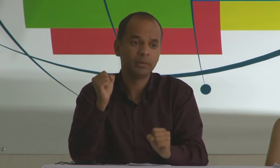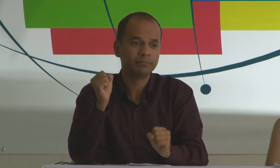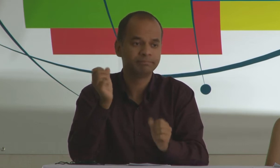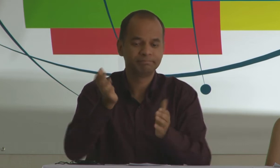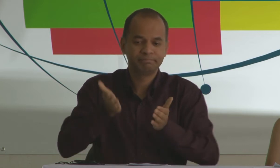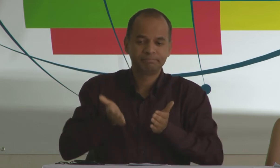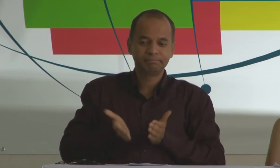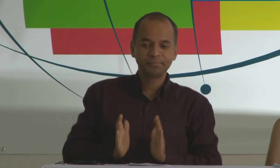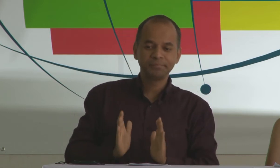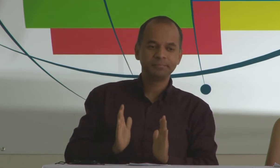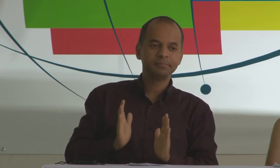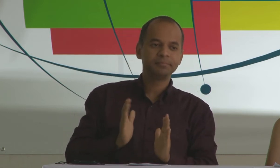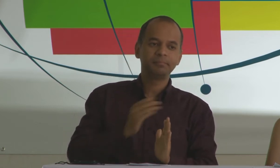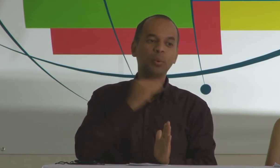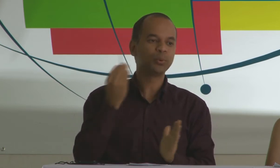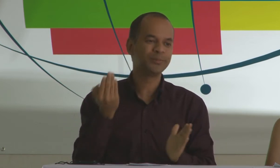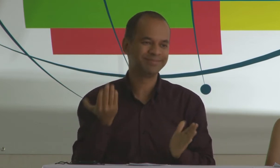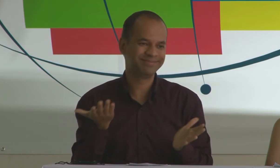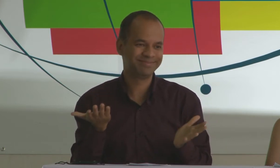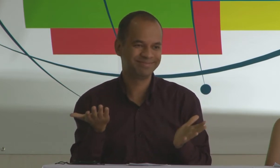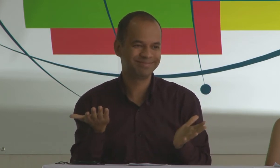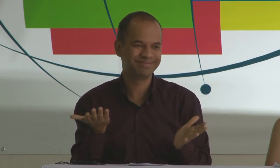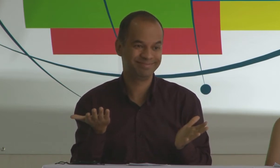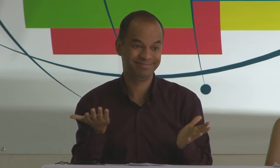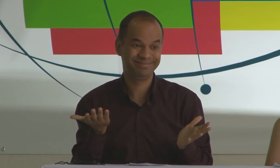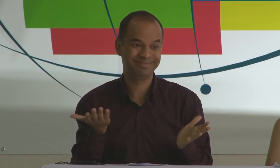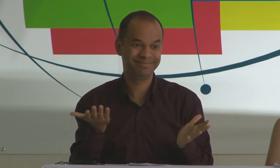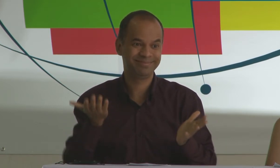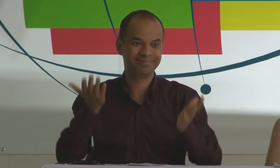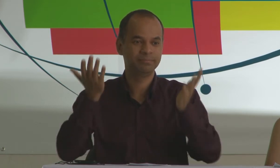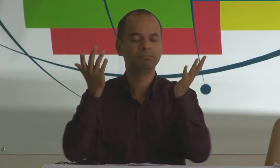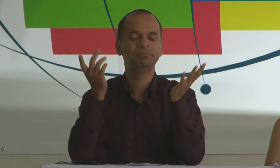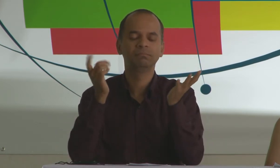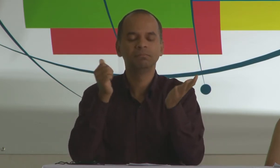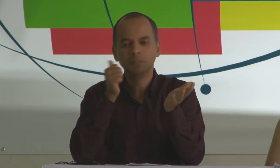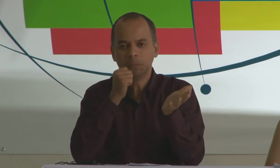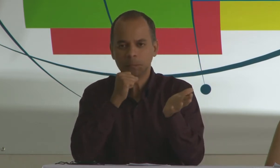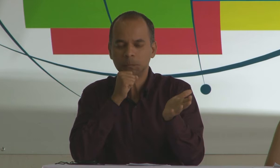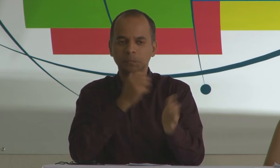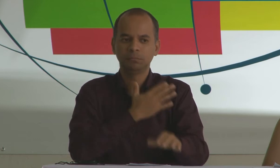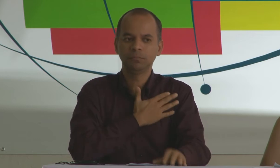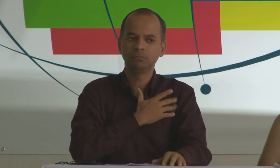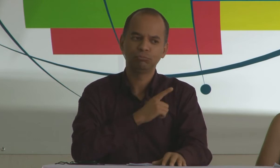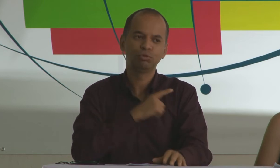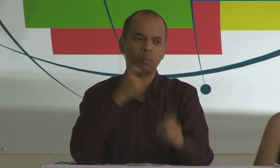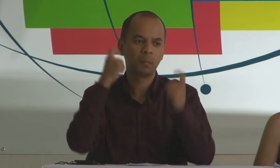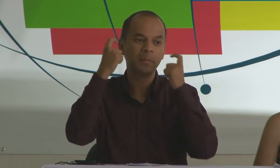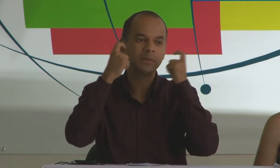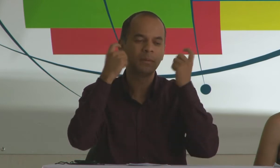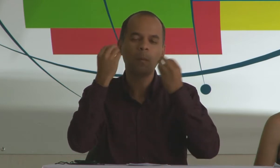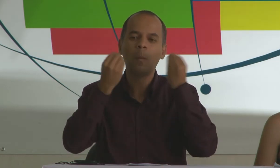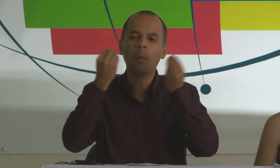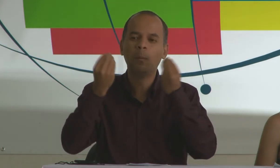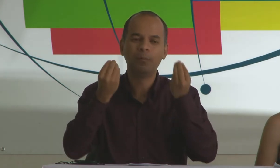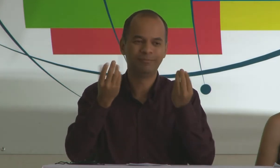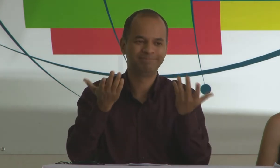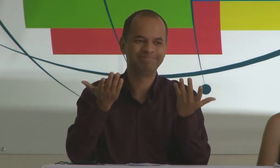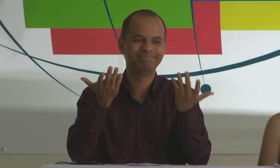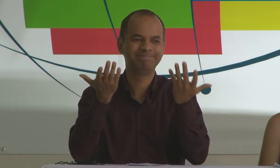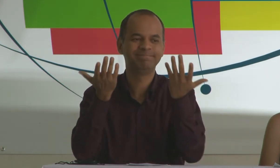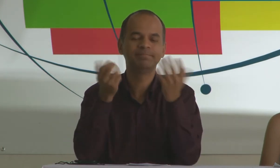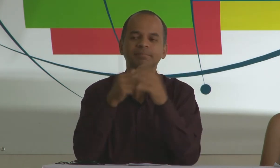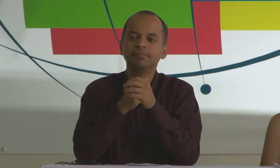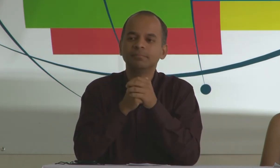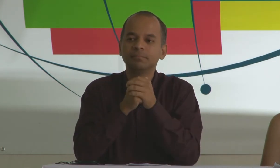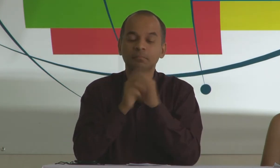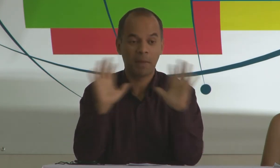contraiu durante a gravidez. Então foi isso que eu transformei. Então eu nasci dessa forma, mas por sorte, porque muitas pessoas naquela época nasciam, por exemplo,